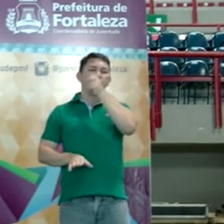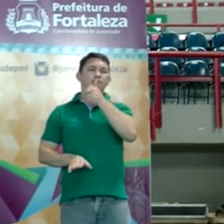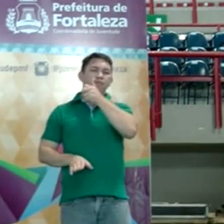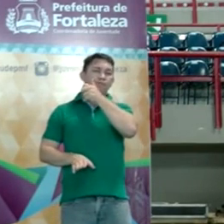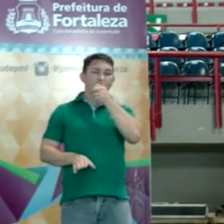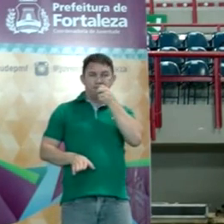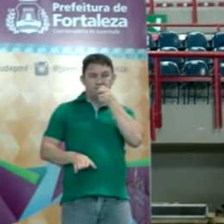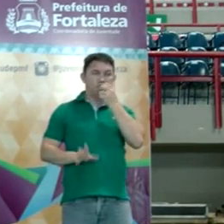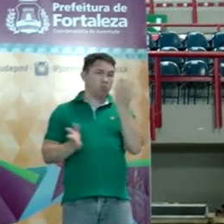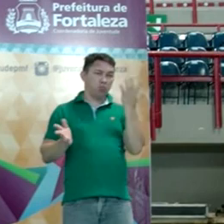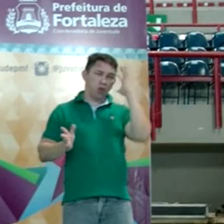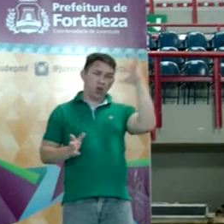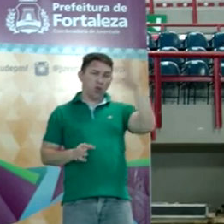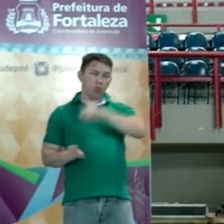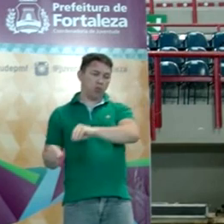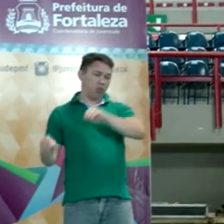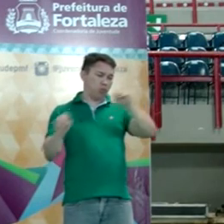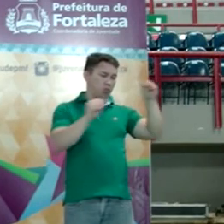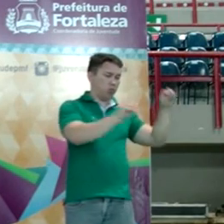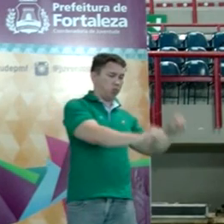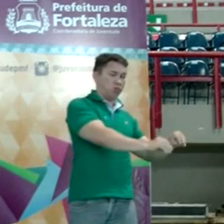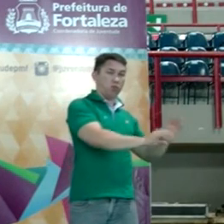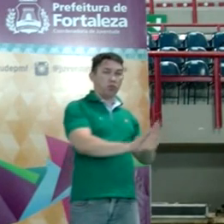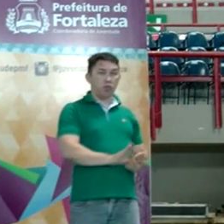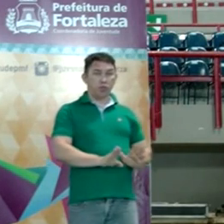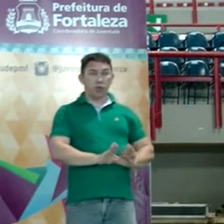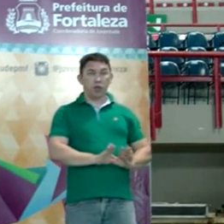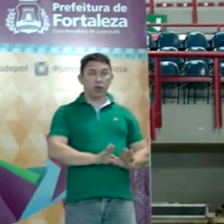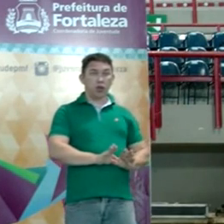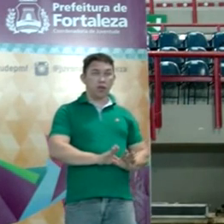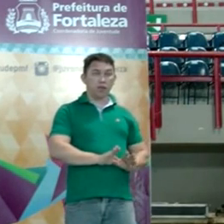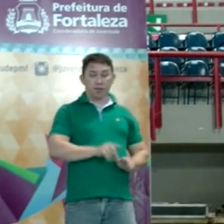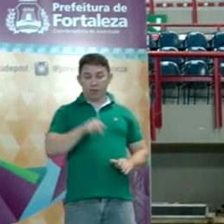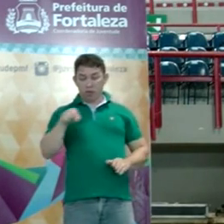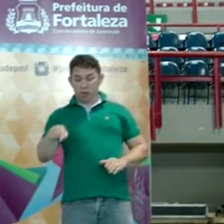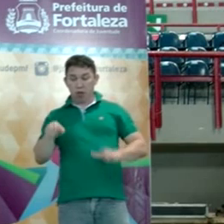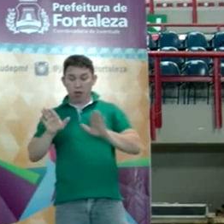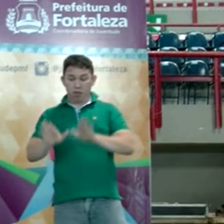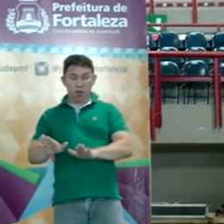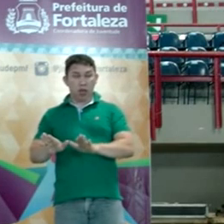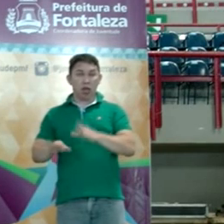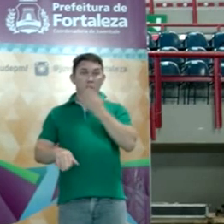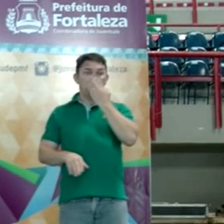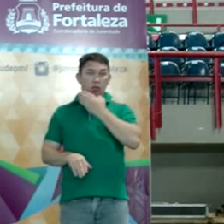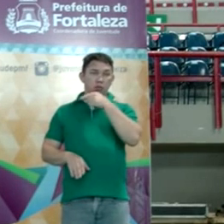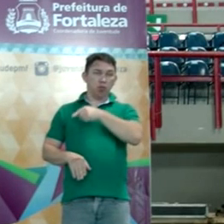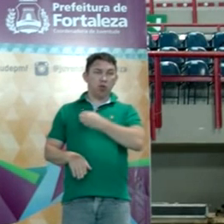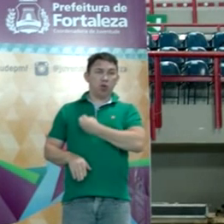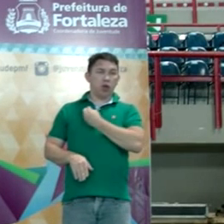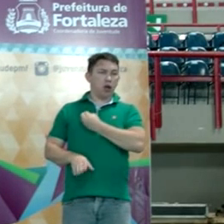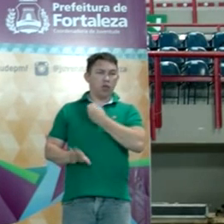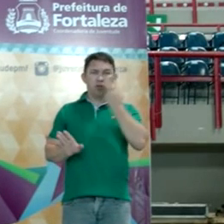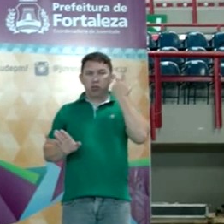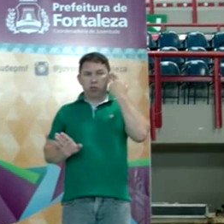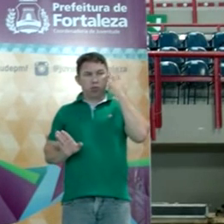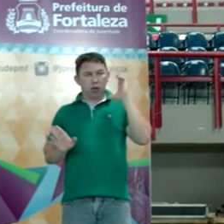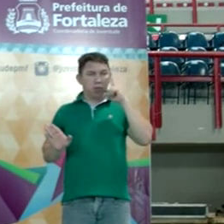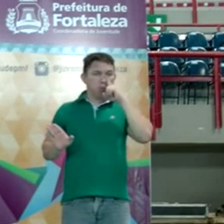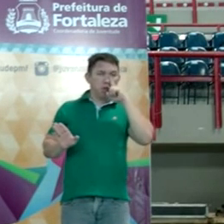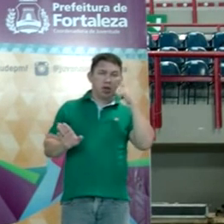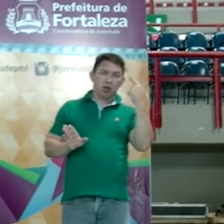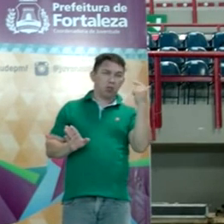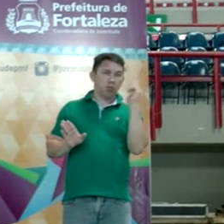lá, certo? Ficar na Bolívia não colocaria a vida dele em risco. Vamos compreender, esse é o ponto